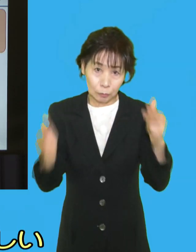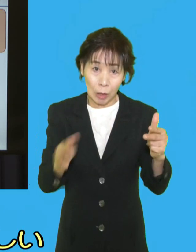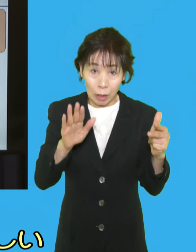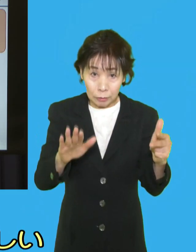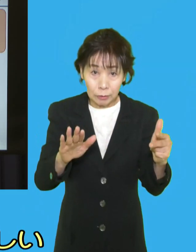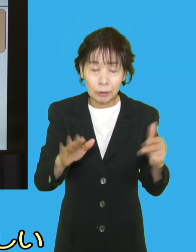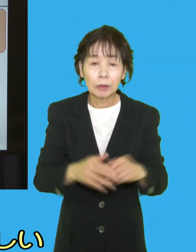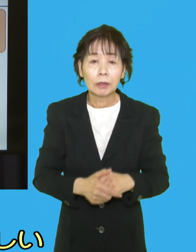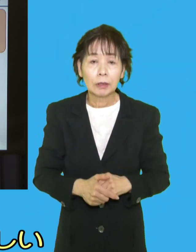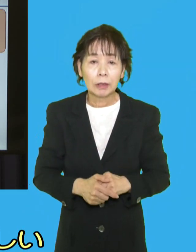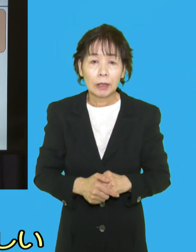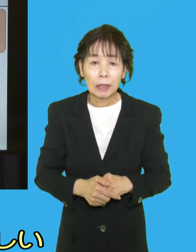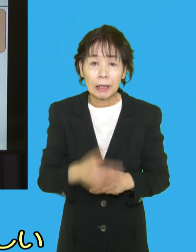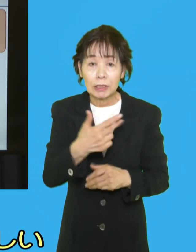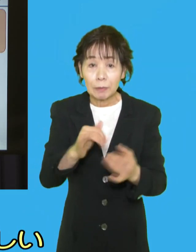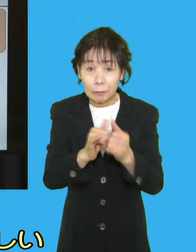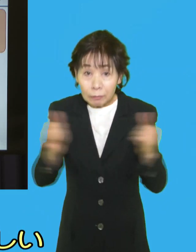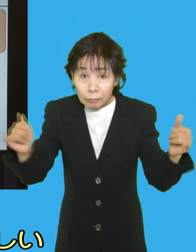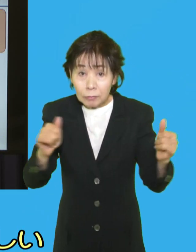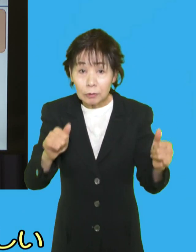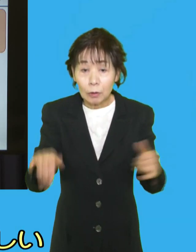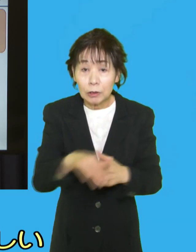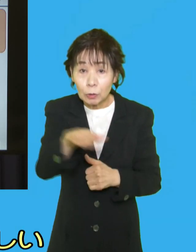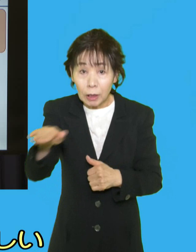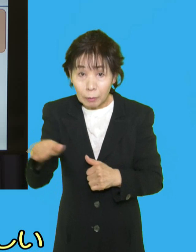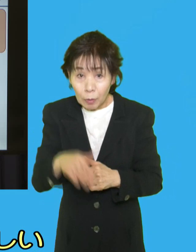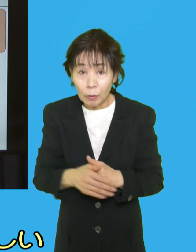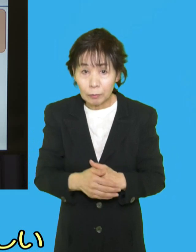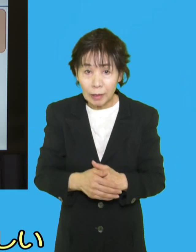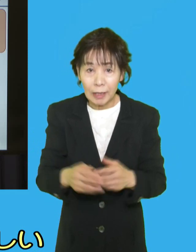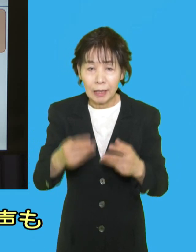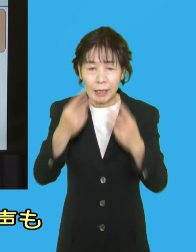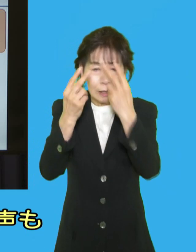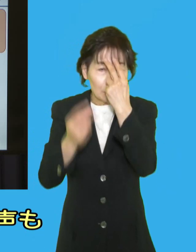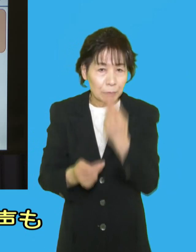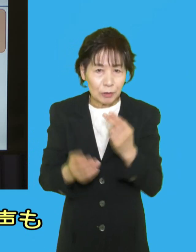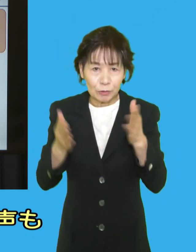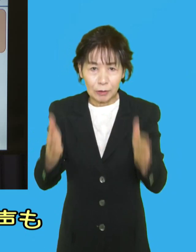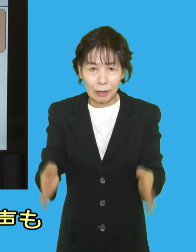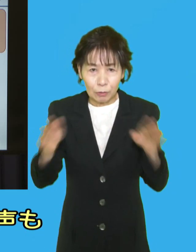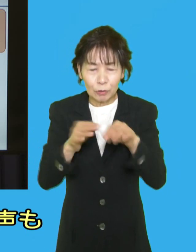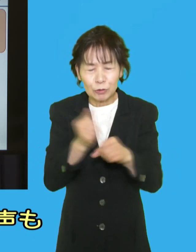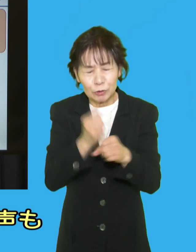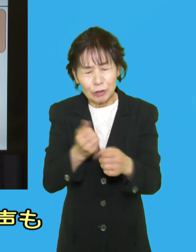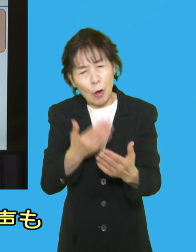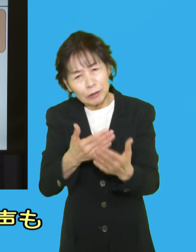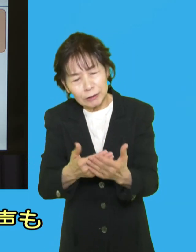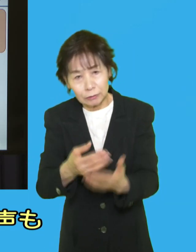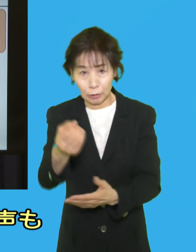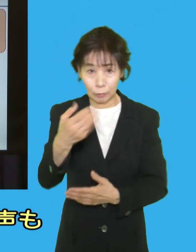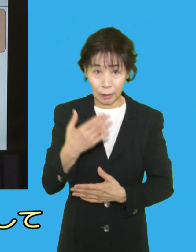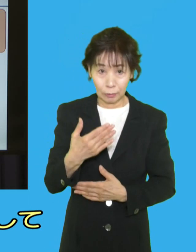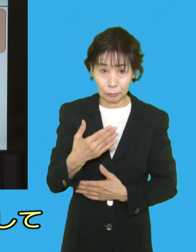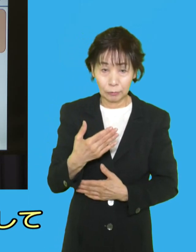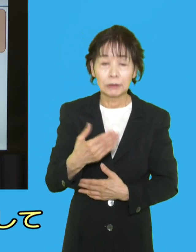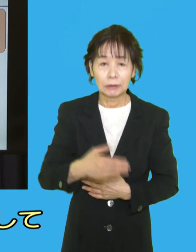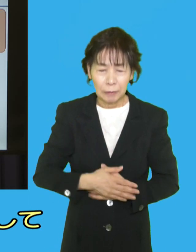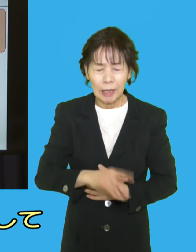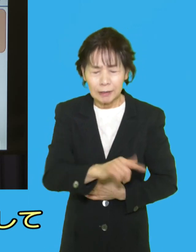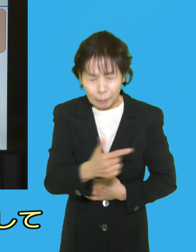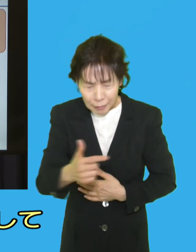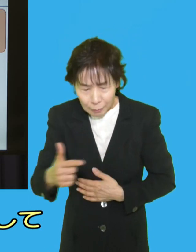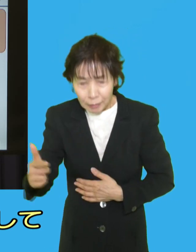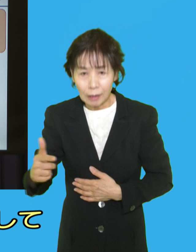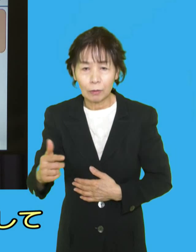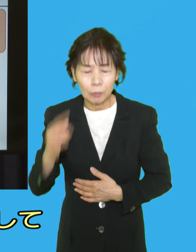ですね、まあ、市民の方からも美術館を、まあ、用意してほしいと作ってほしいという声も寄せられていました。さまざまな面